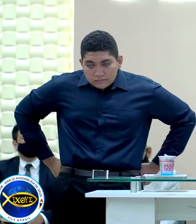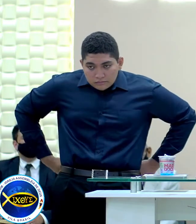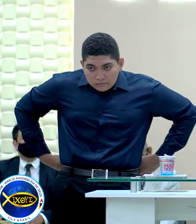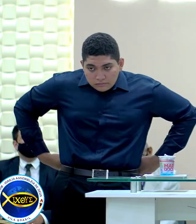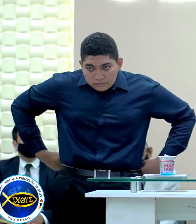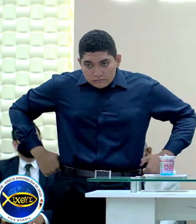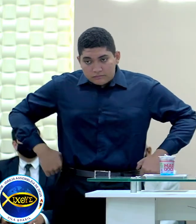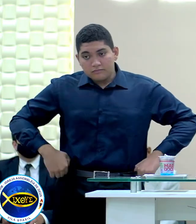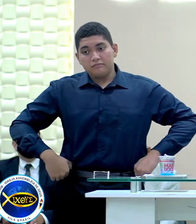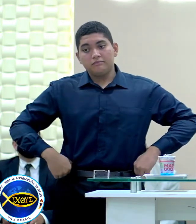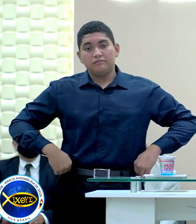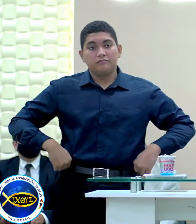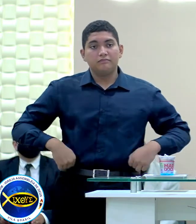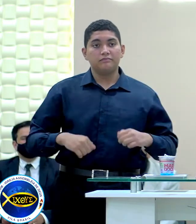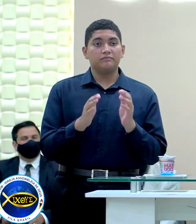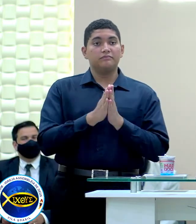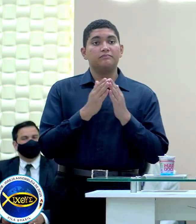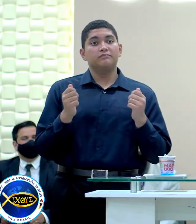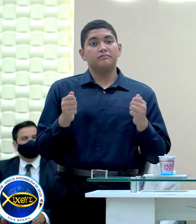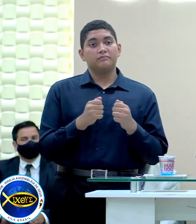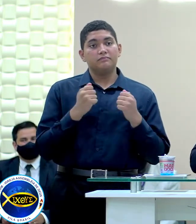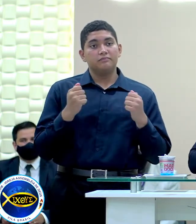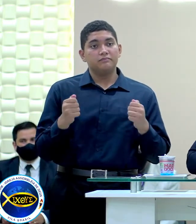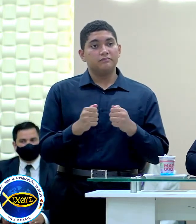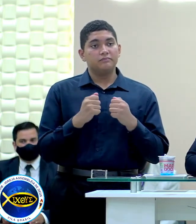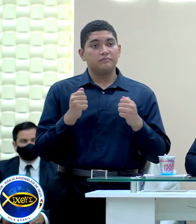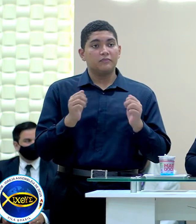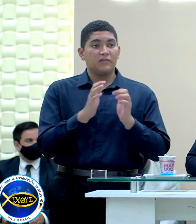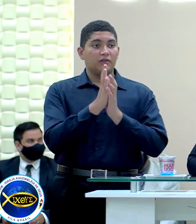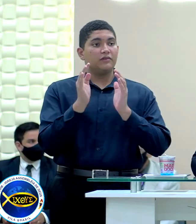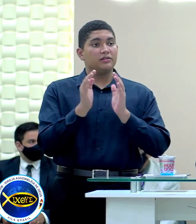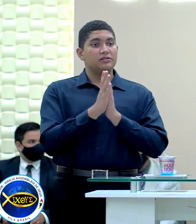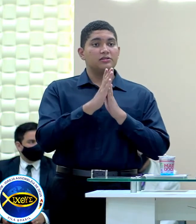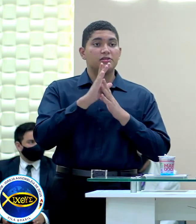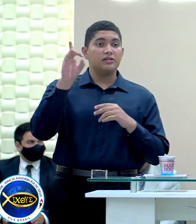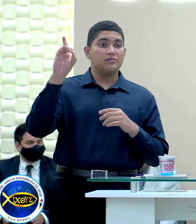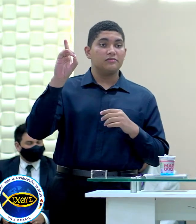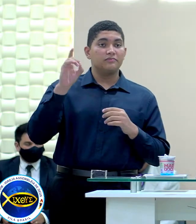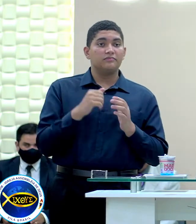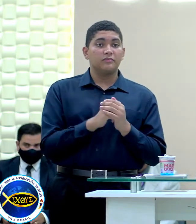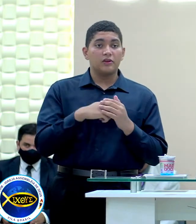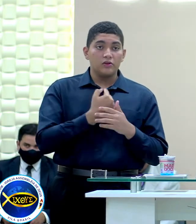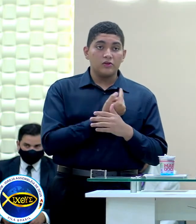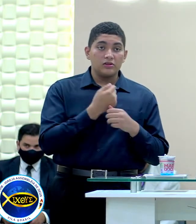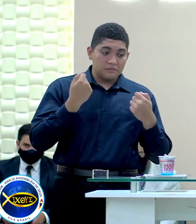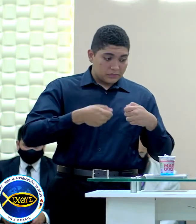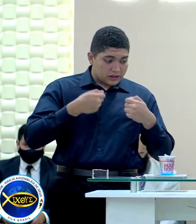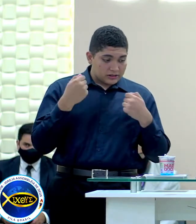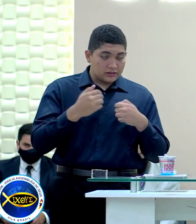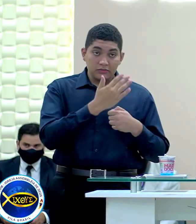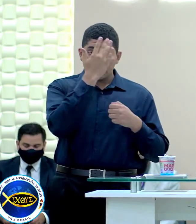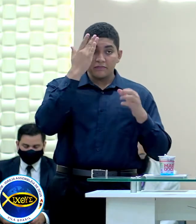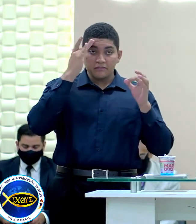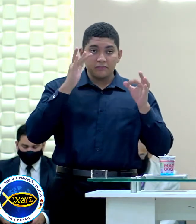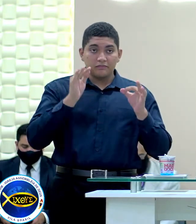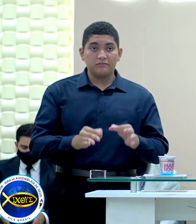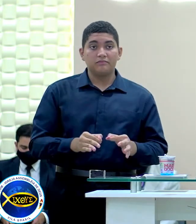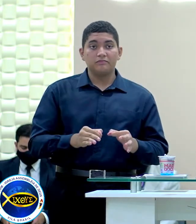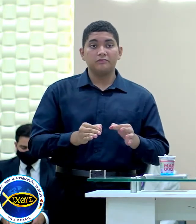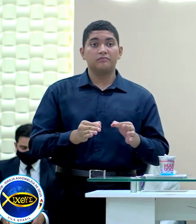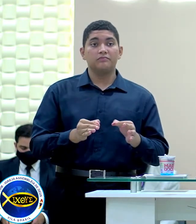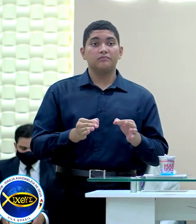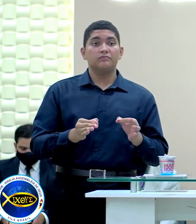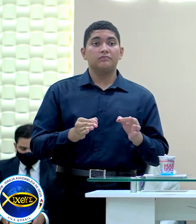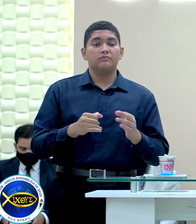aleluia, aleluia. Louvado seja Deus. Precisamos ser sóbrios.